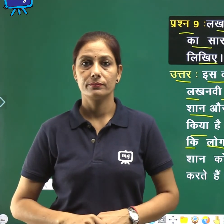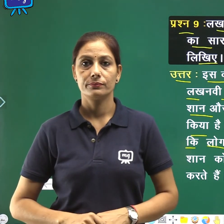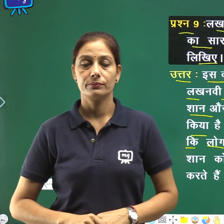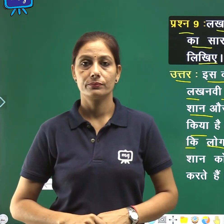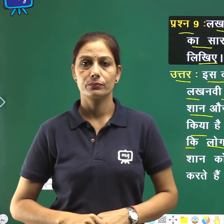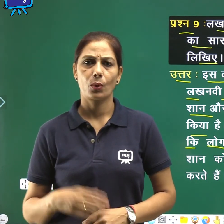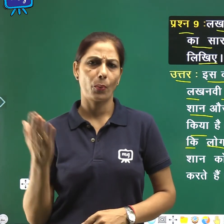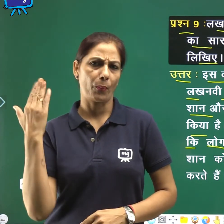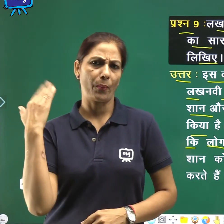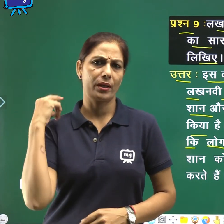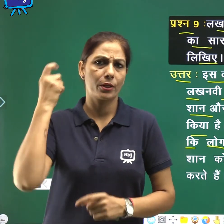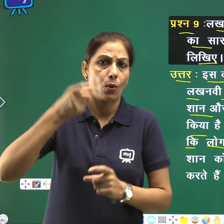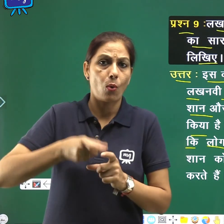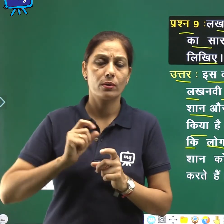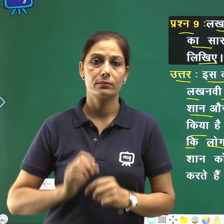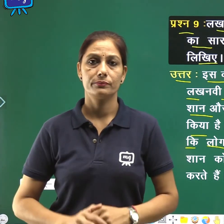पुरानी